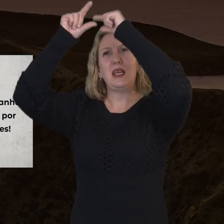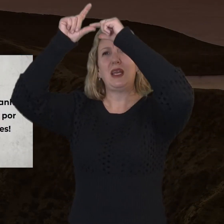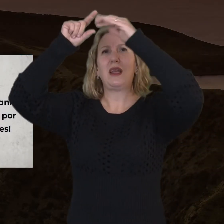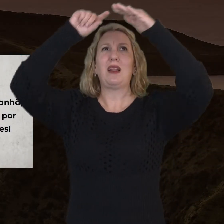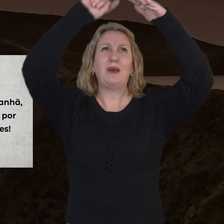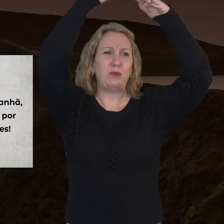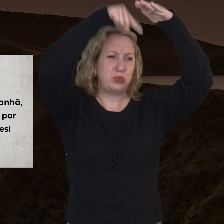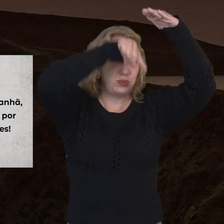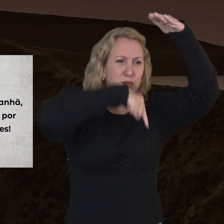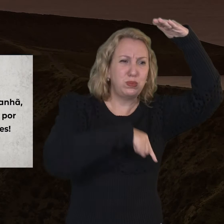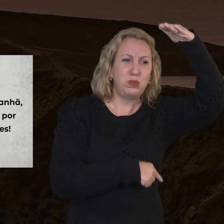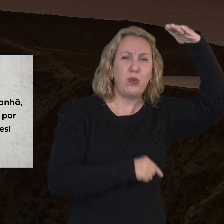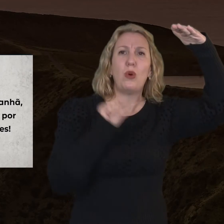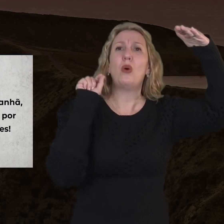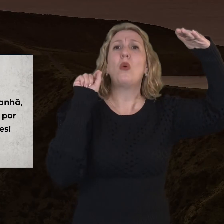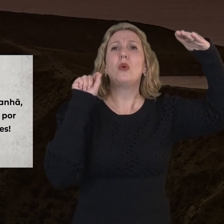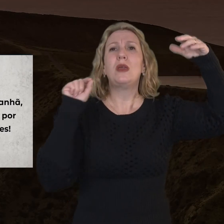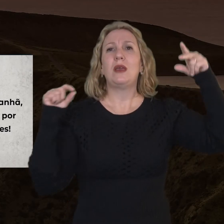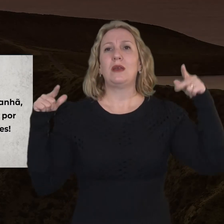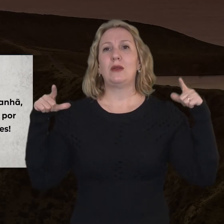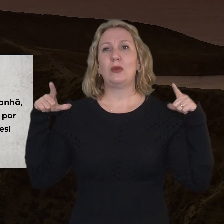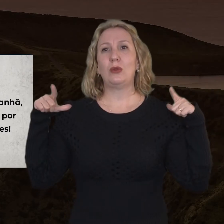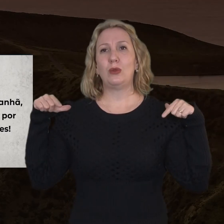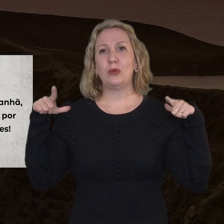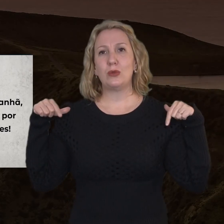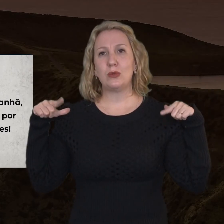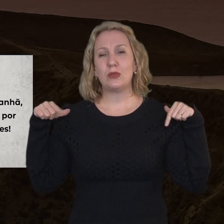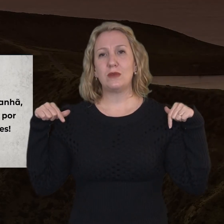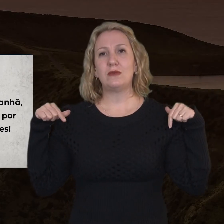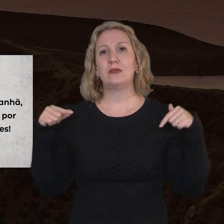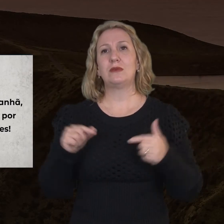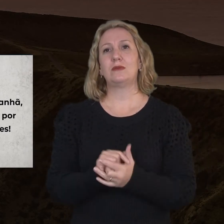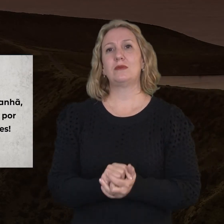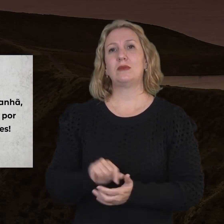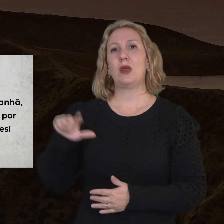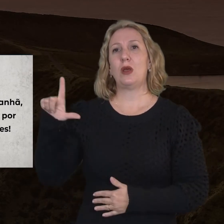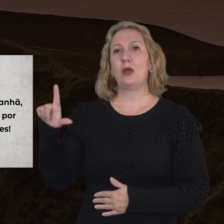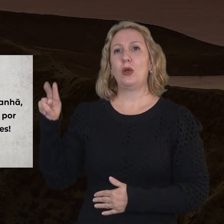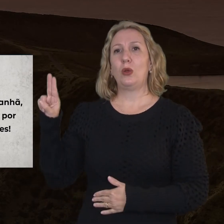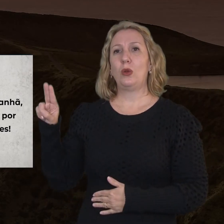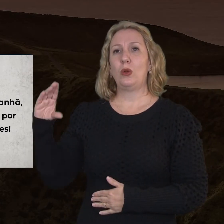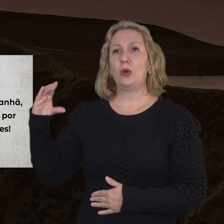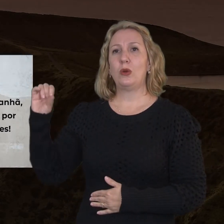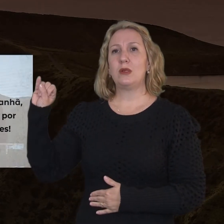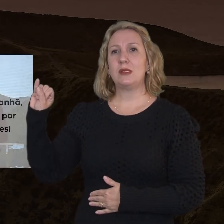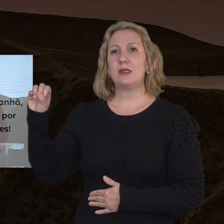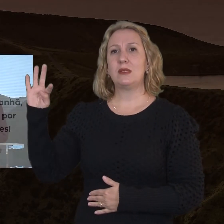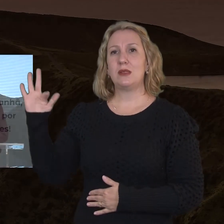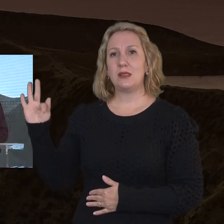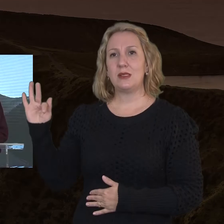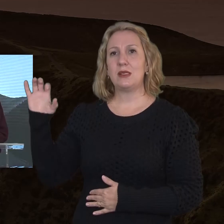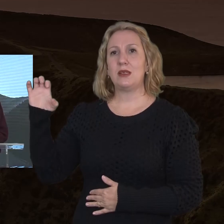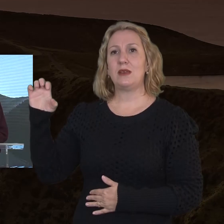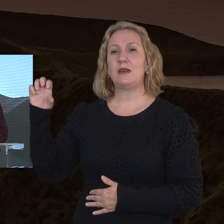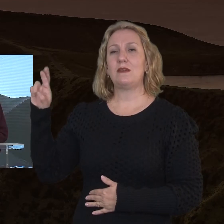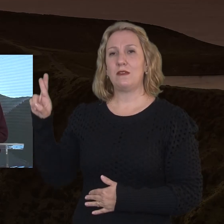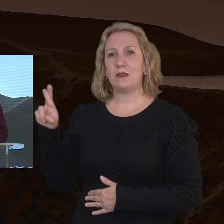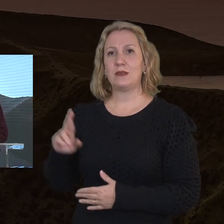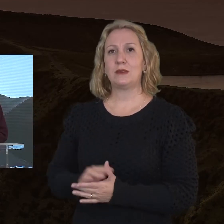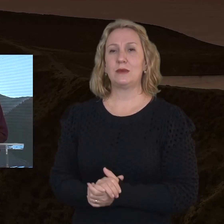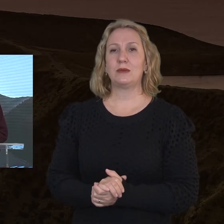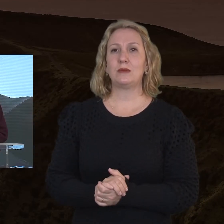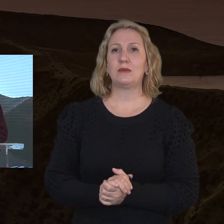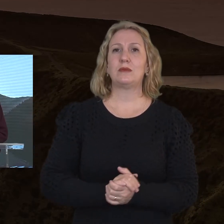é lúcifer estrela-da-manhã no latinha lúcifer filho da alva como